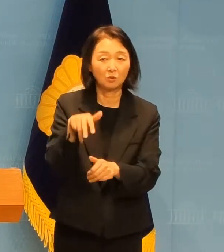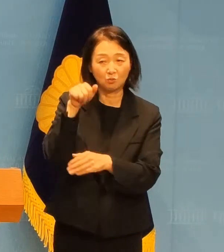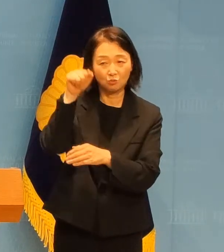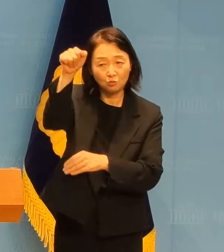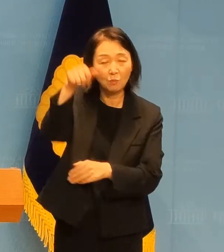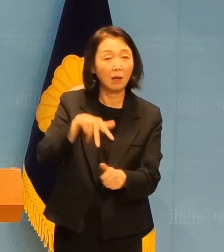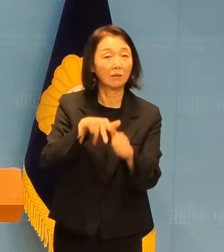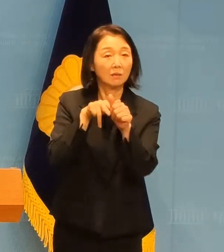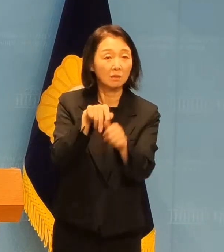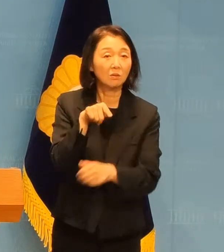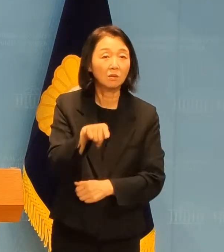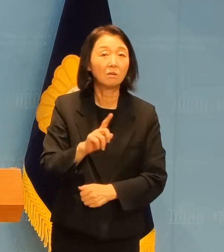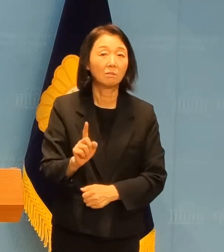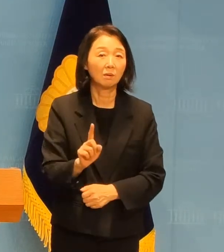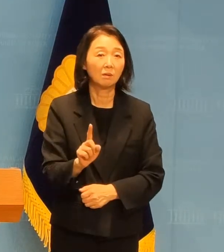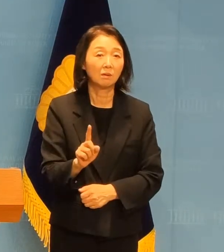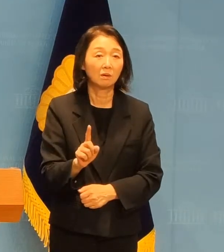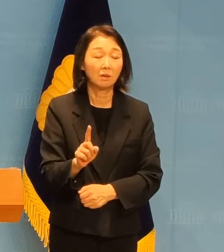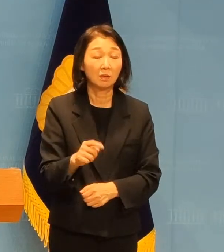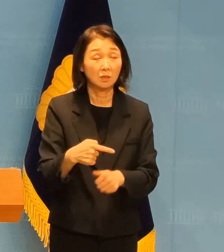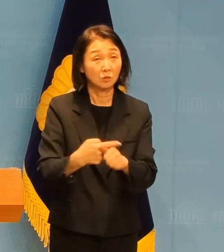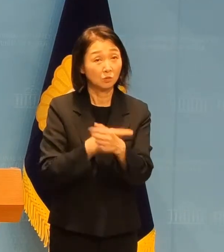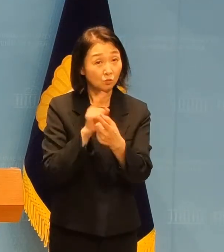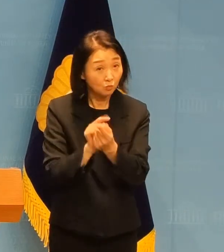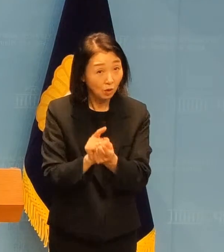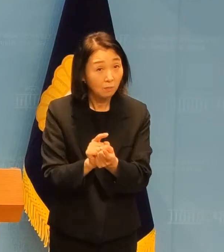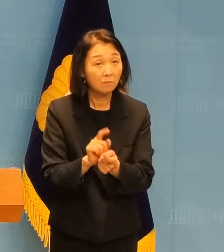선언은 단순한 우연입니까?